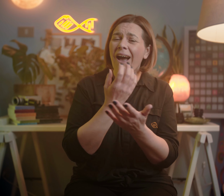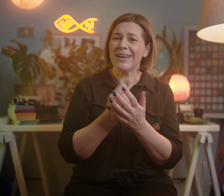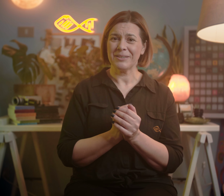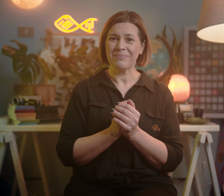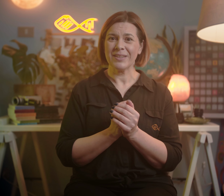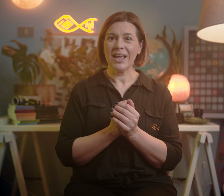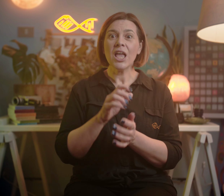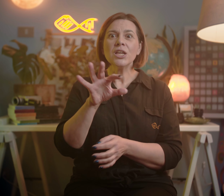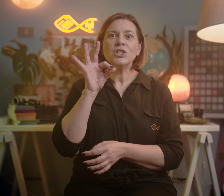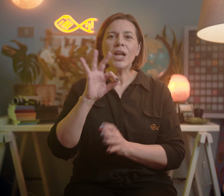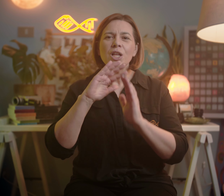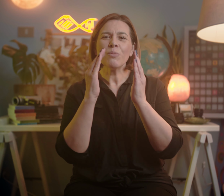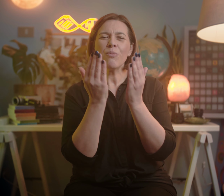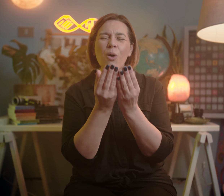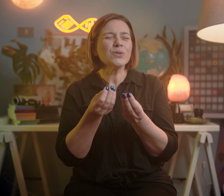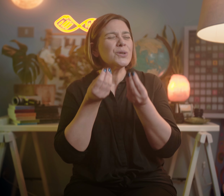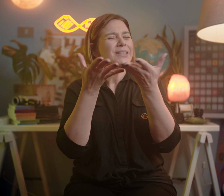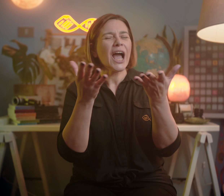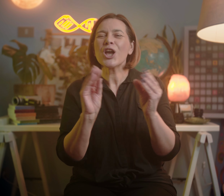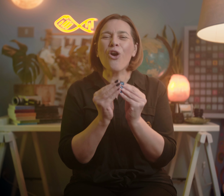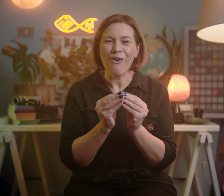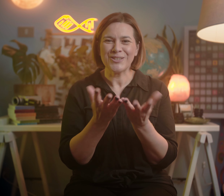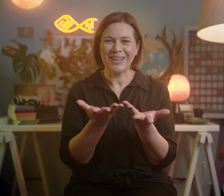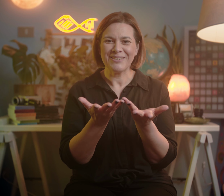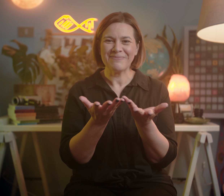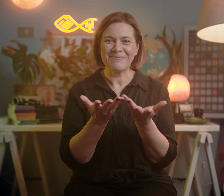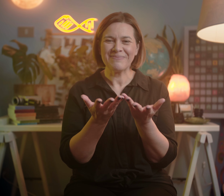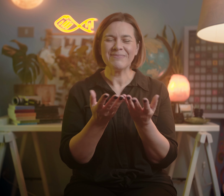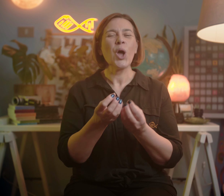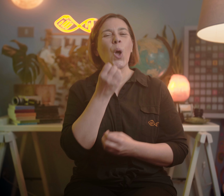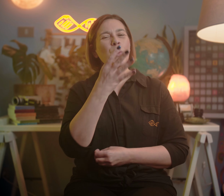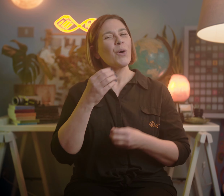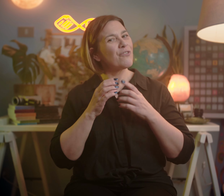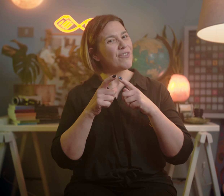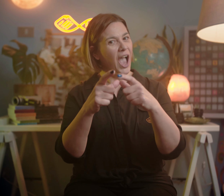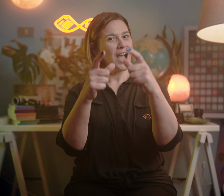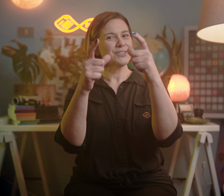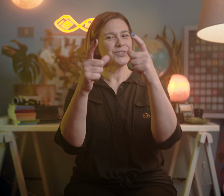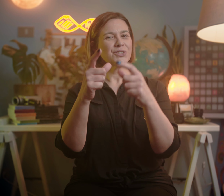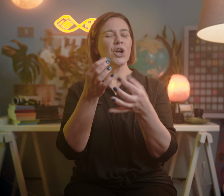ciò che vuoi portare nel mondo. Ti auguro buon viaggio e di creare con gentilezza.